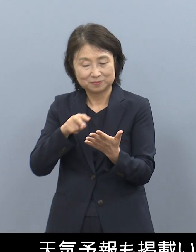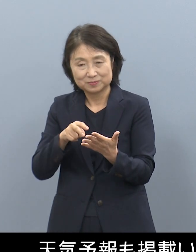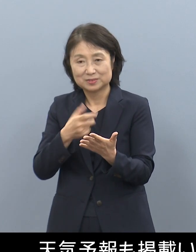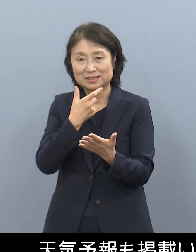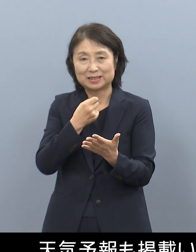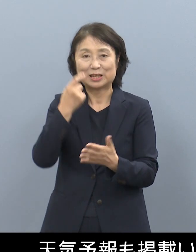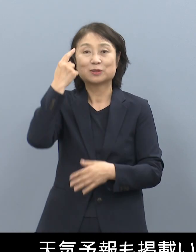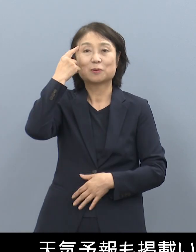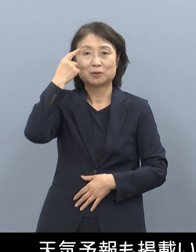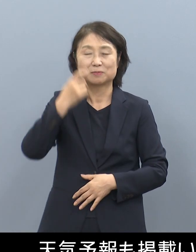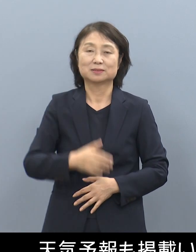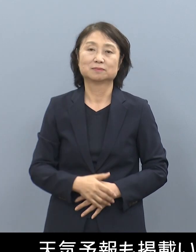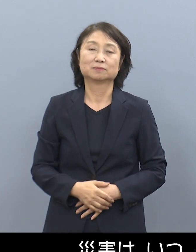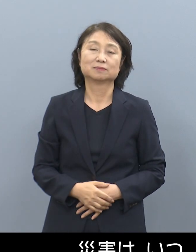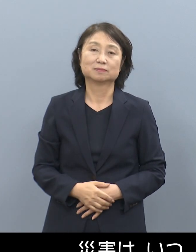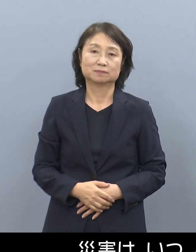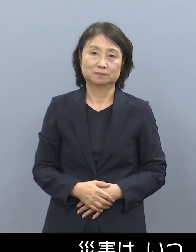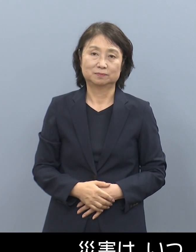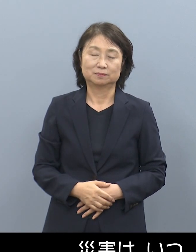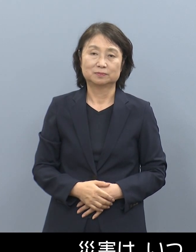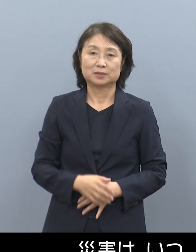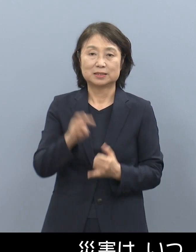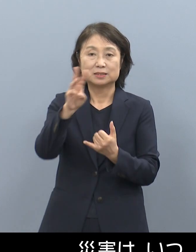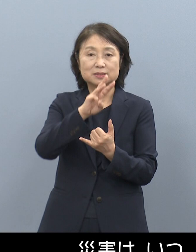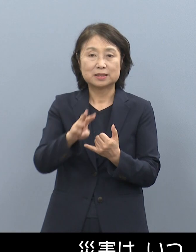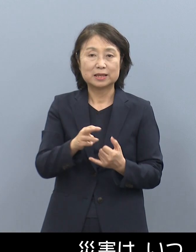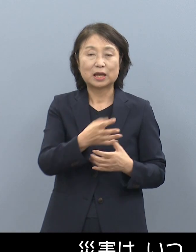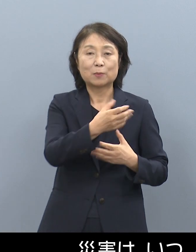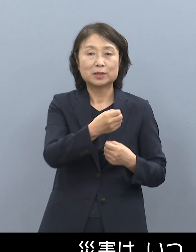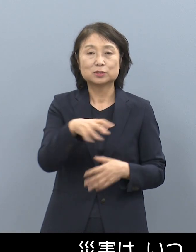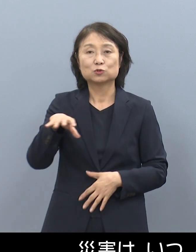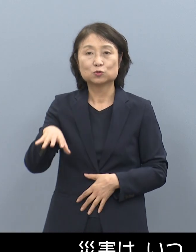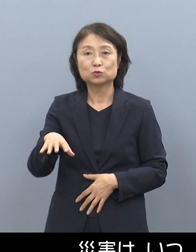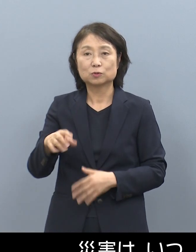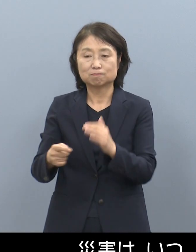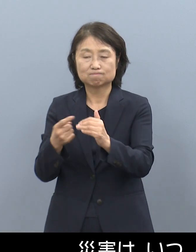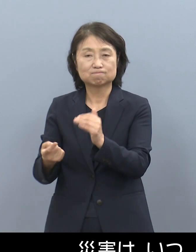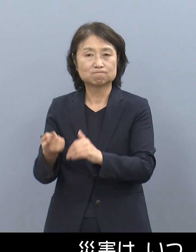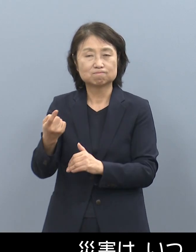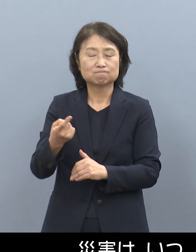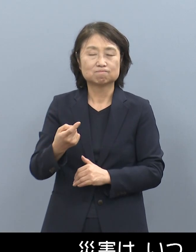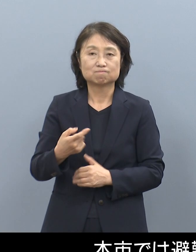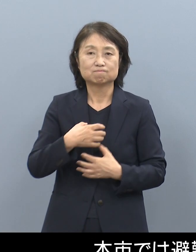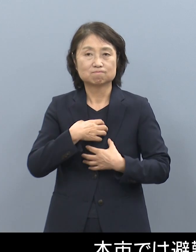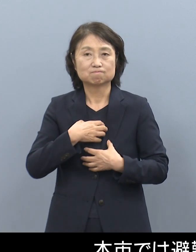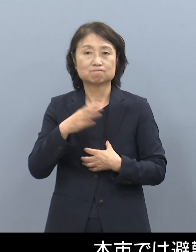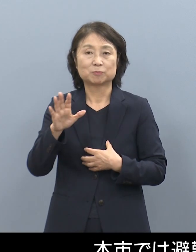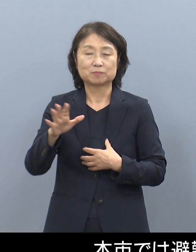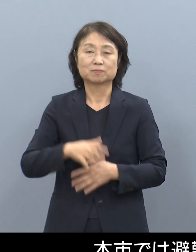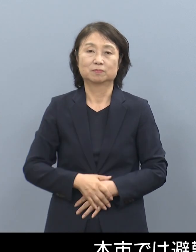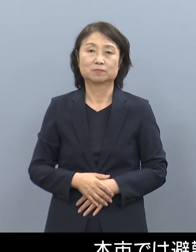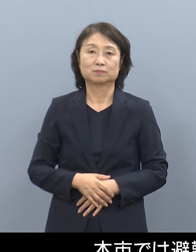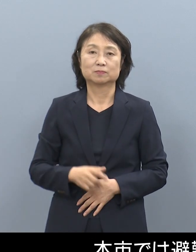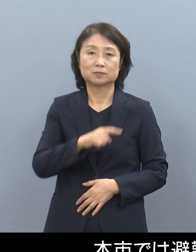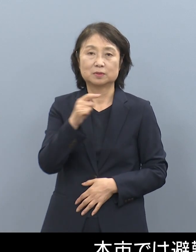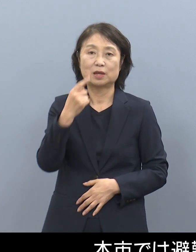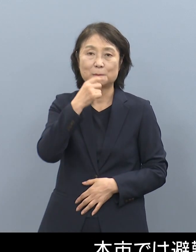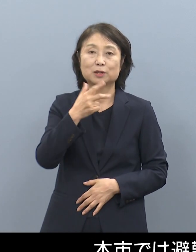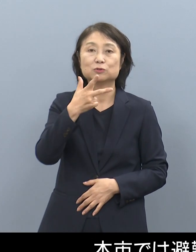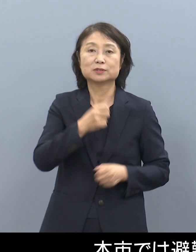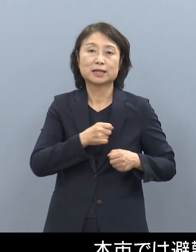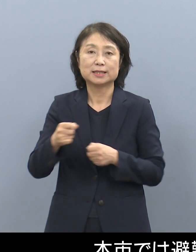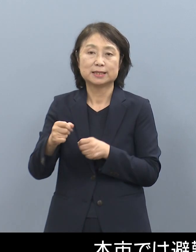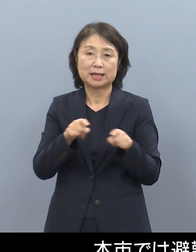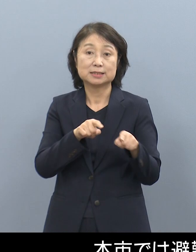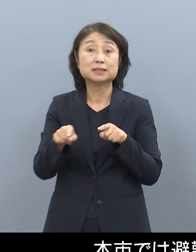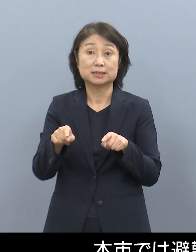と思っております。災害はいつどこで起こるかは分かりません。本市では避難指示や